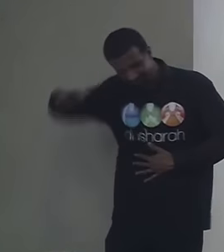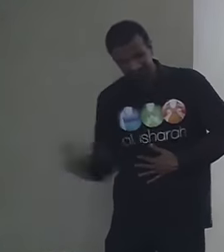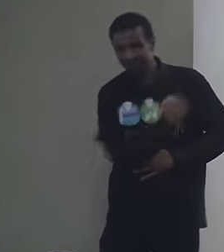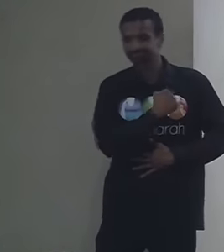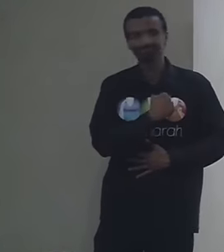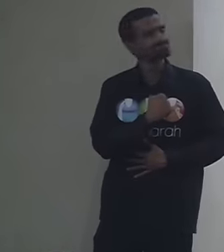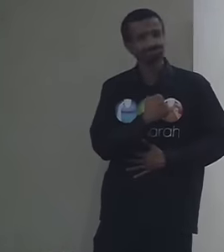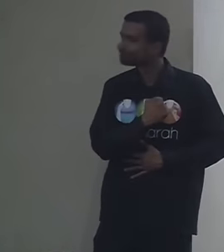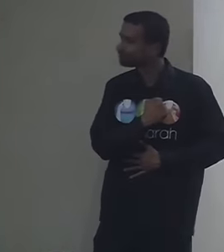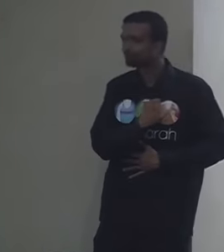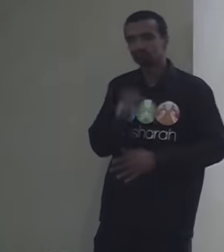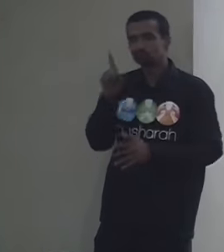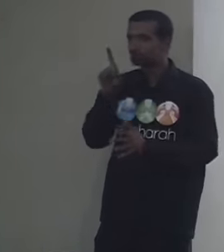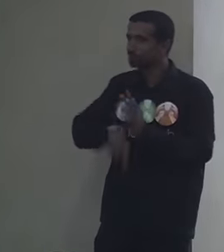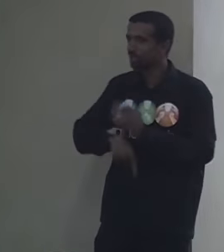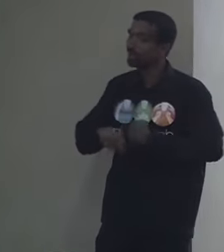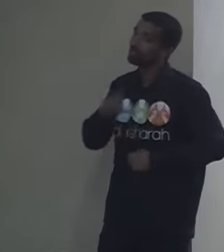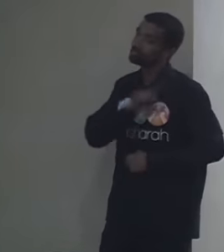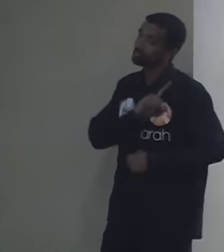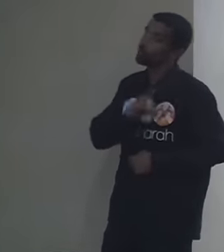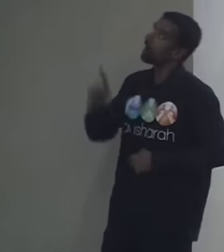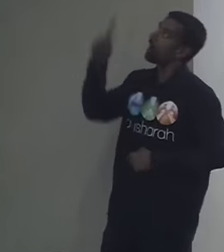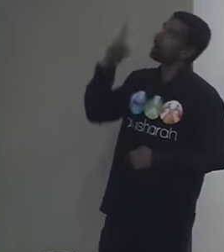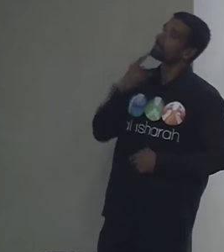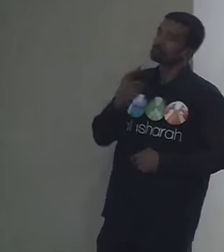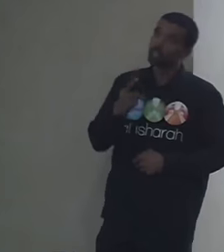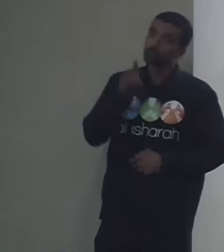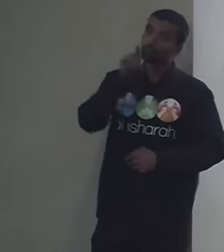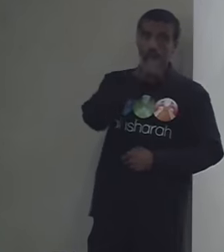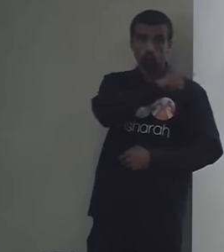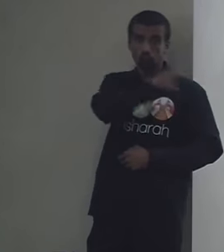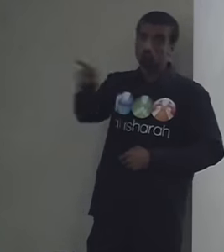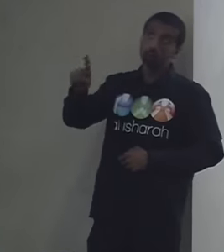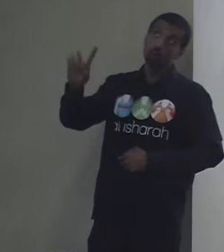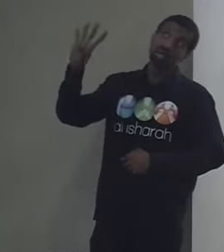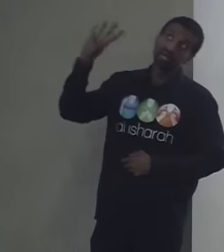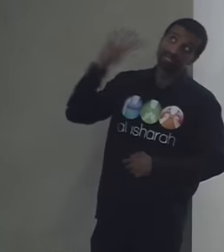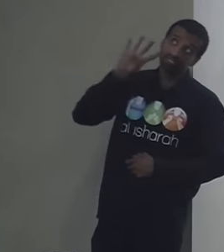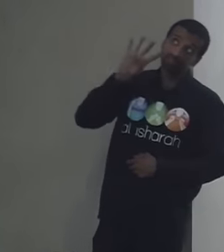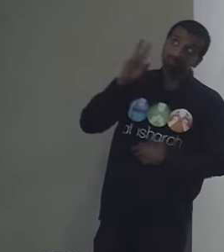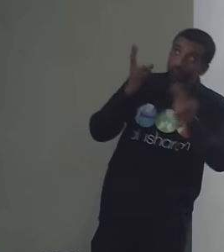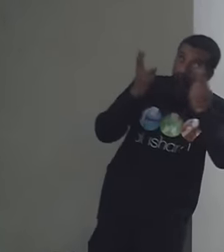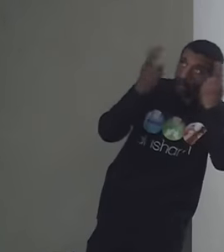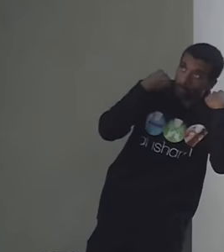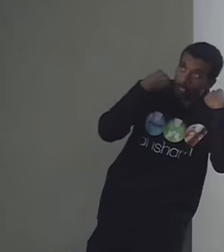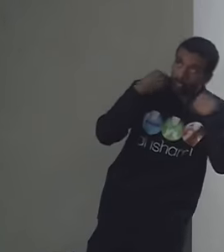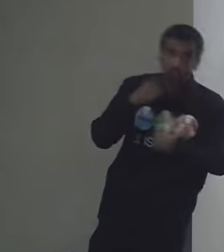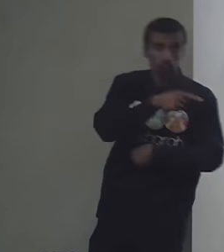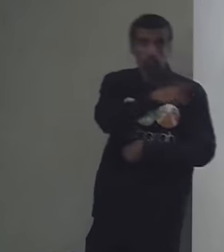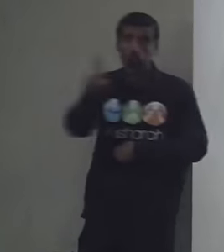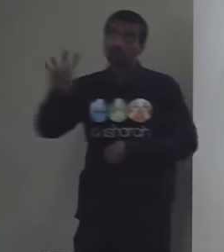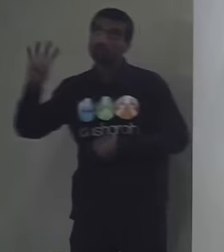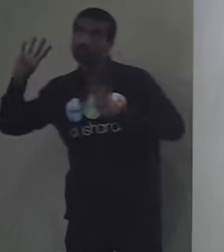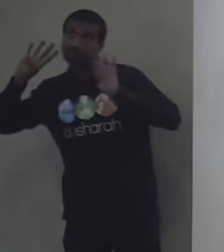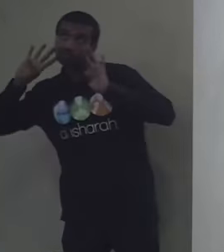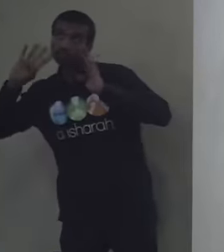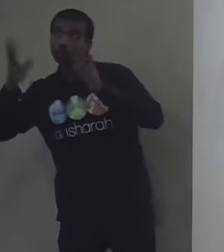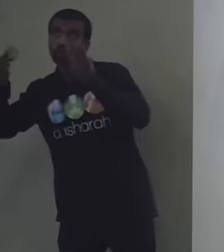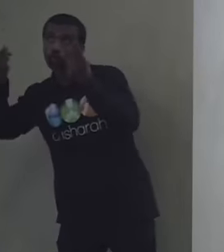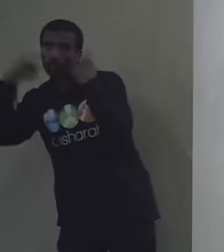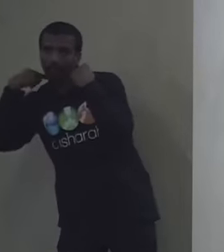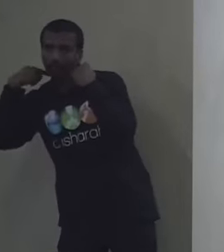You listen and you obey. You listen, you reason, you use your faculties. That's the gift of Allah in this ayah. لَوْ تَعْلَمُونَ عِلْمَ